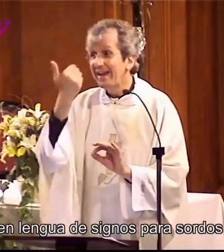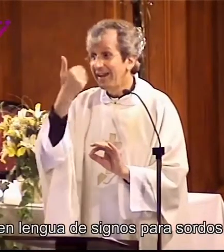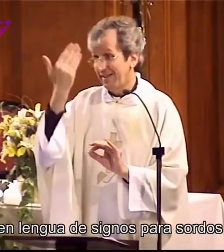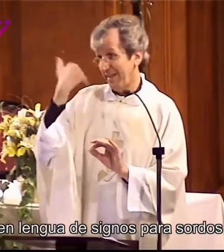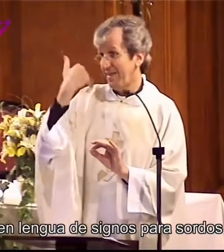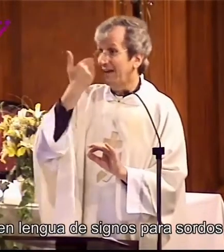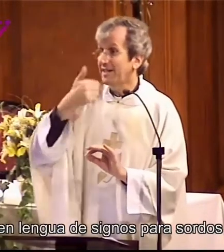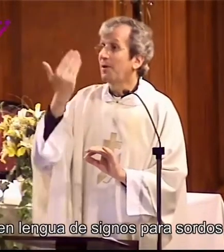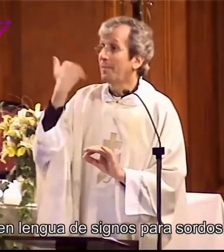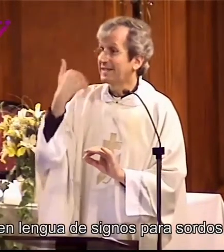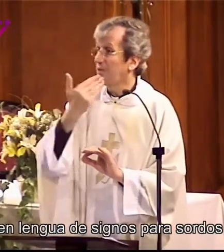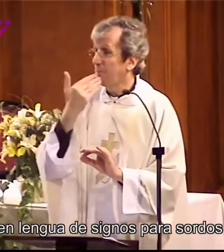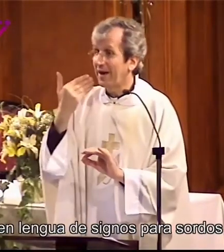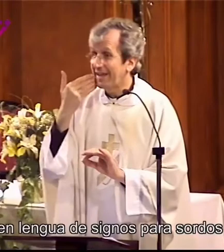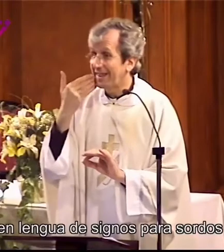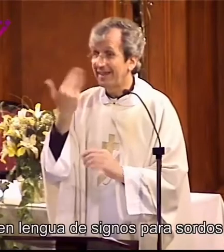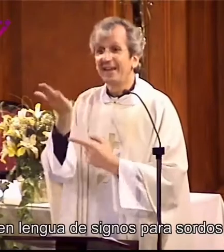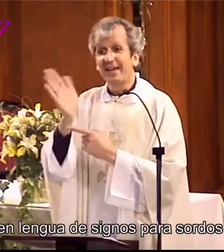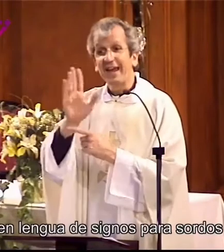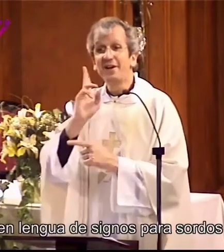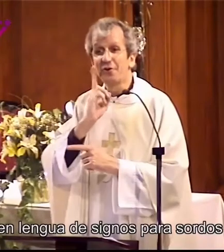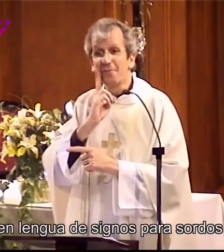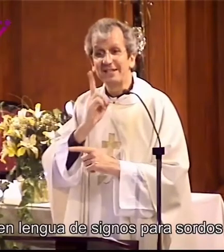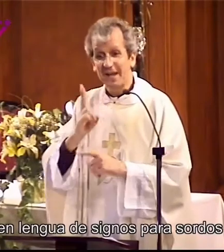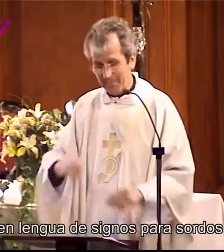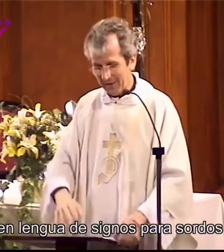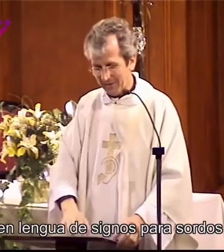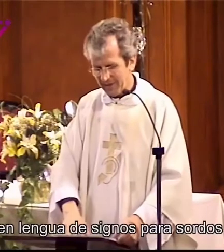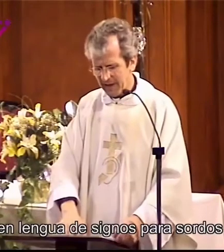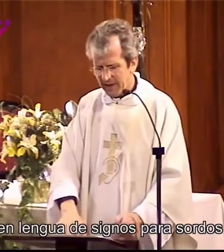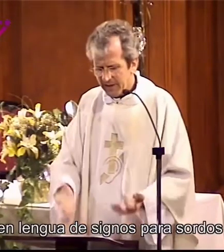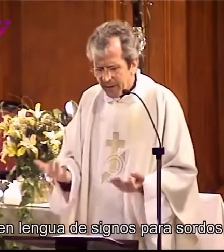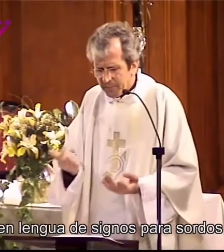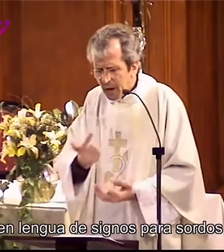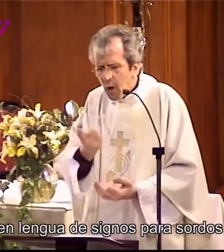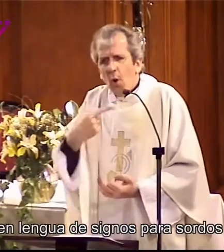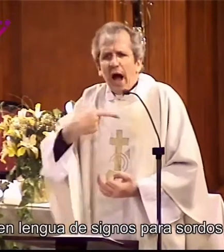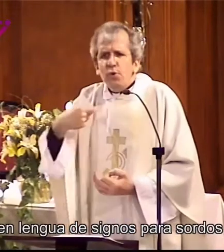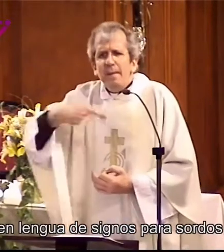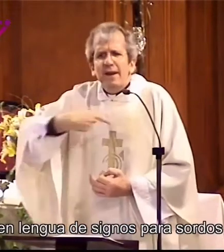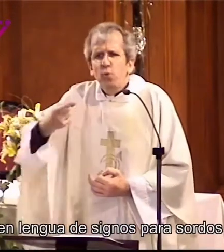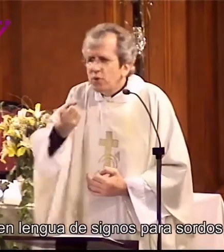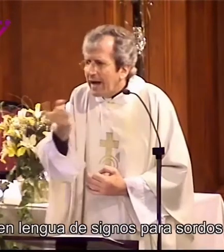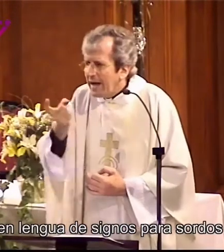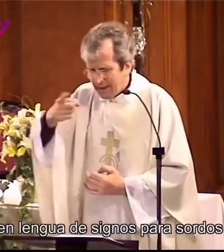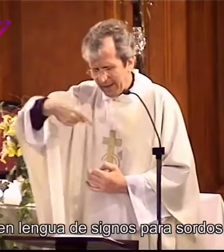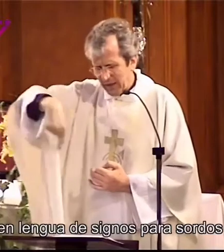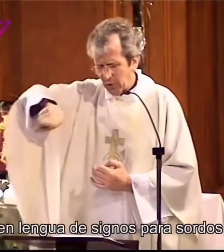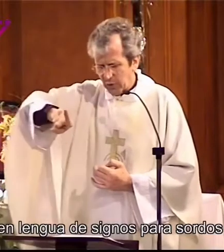él decía el sábado pasado por la tarde en Roma, en San Pedro, decía, dice, hay una pregunta que todos,